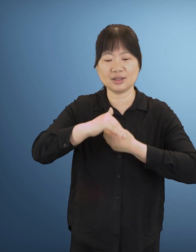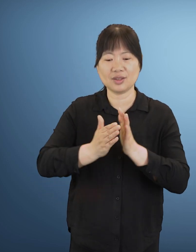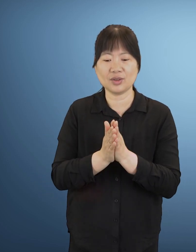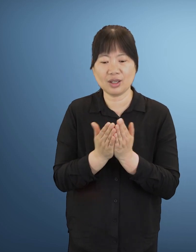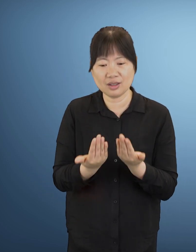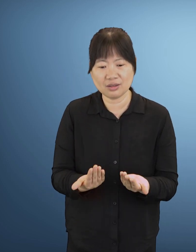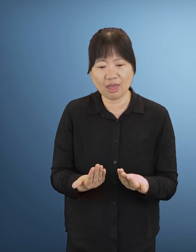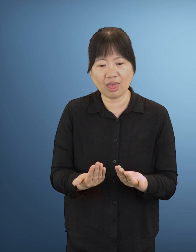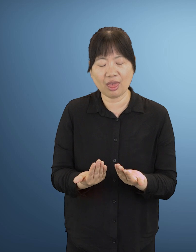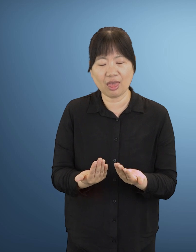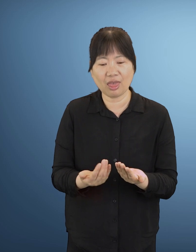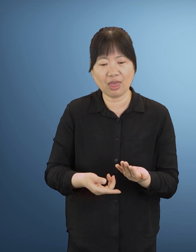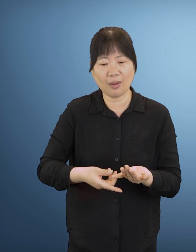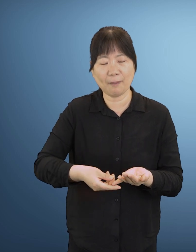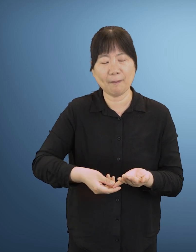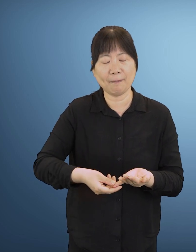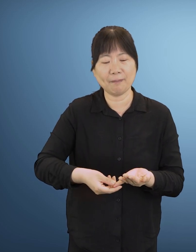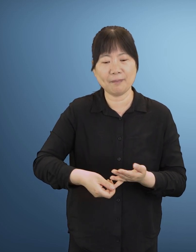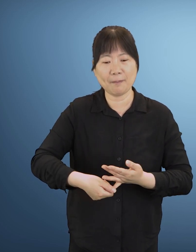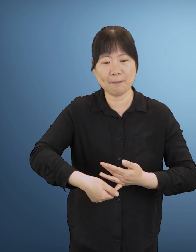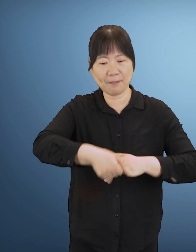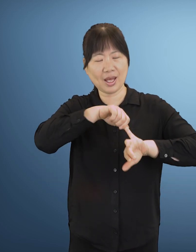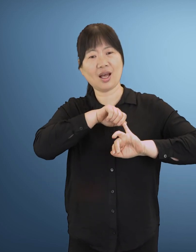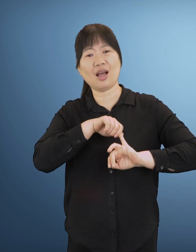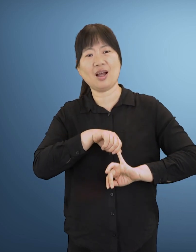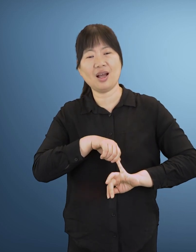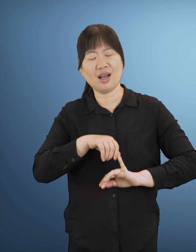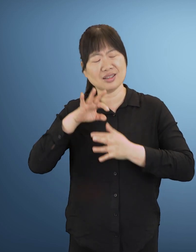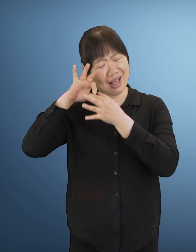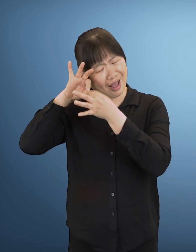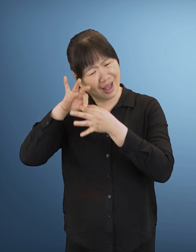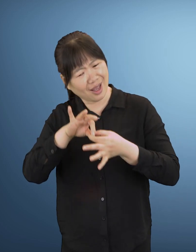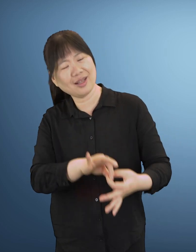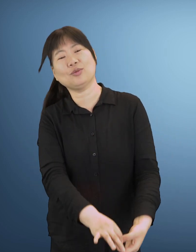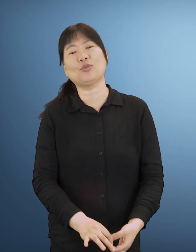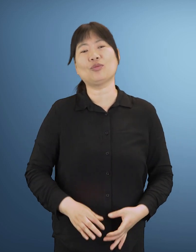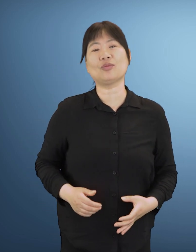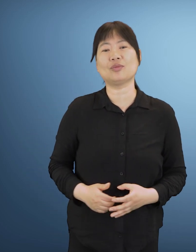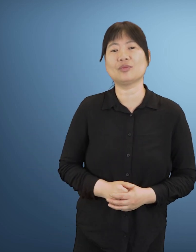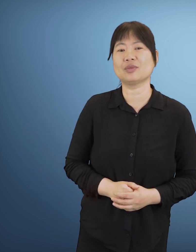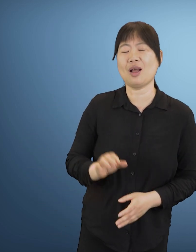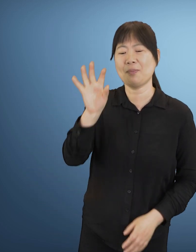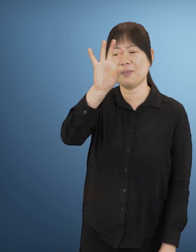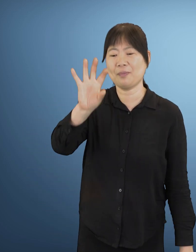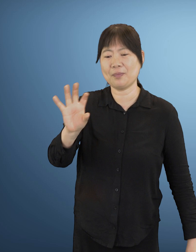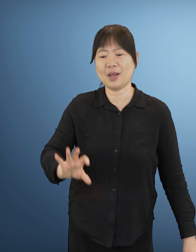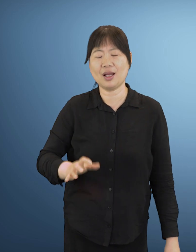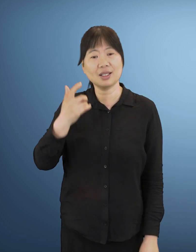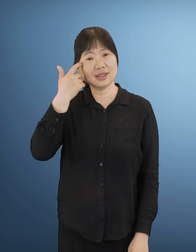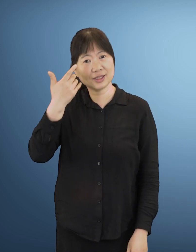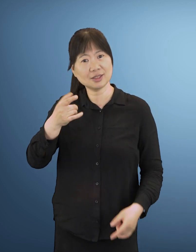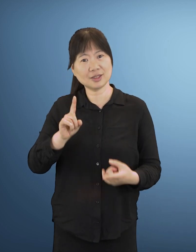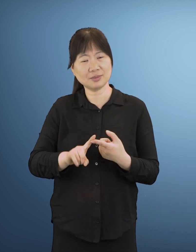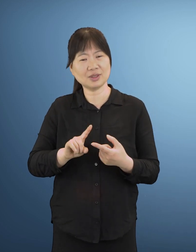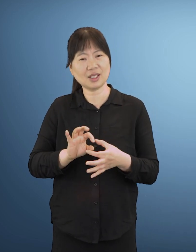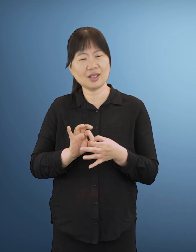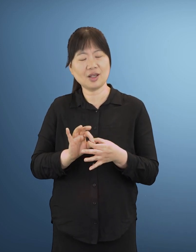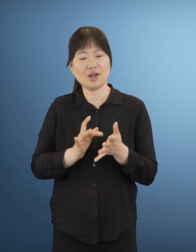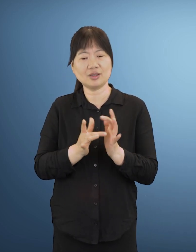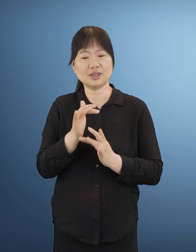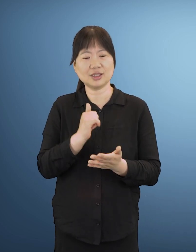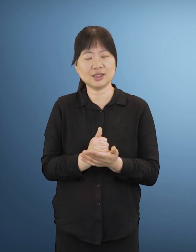성경은 아이러니의 역설의 연속이에요. 이 질문을 통해서